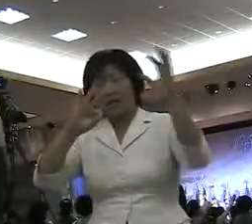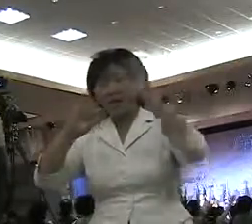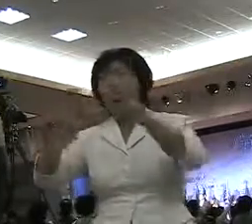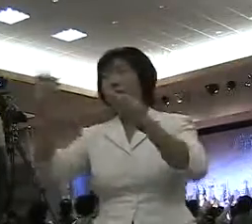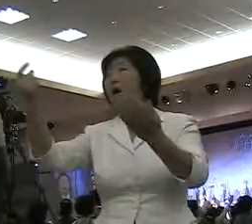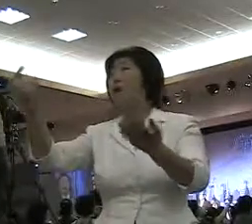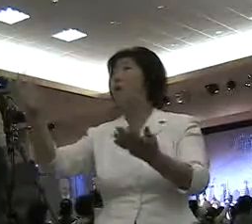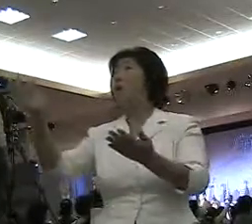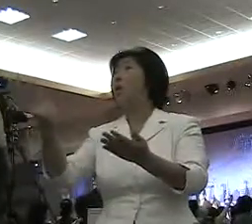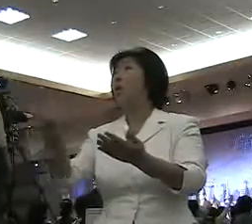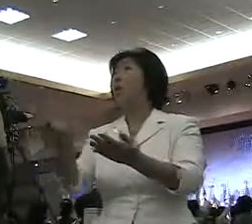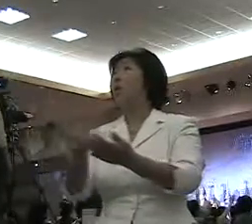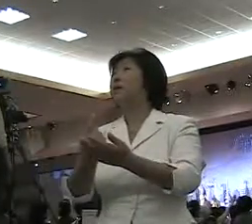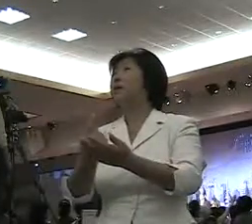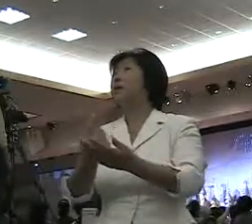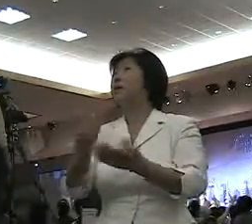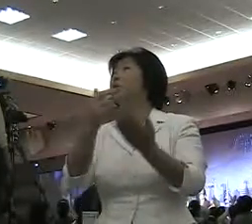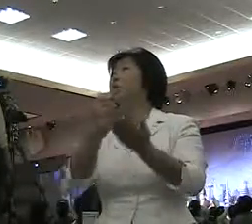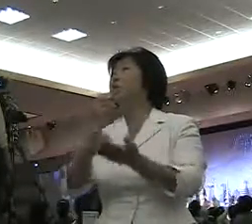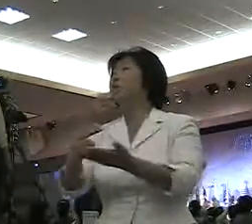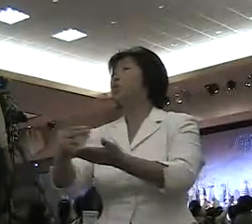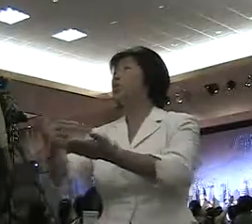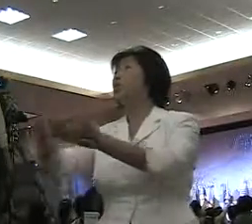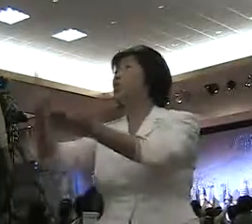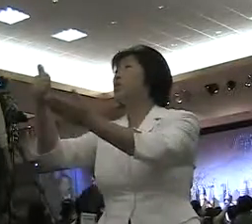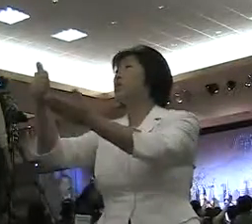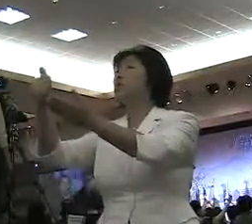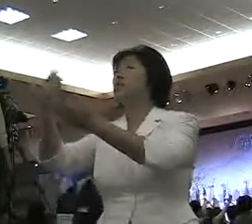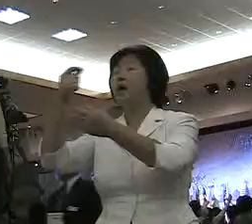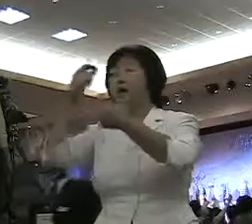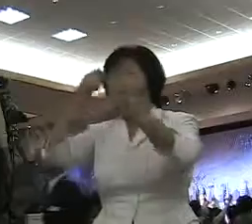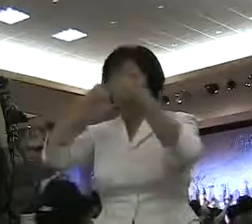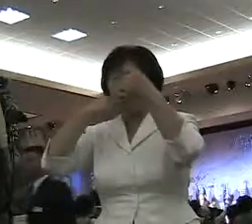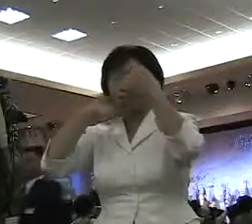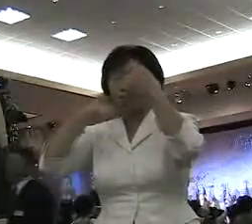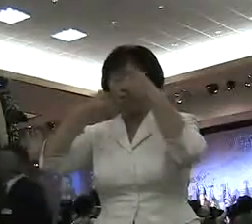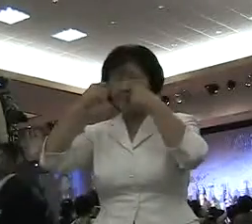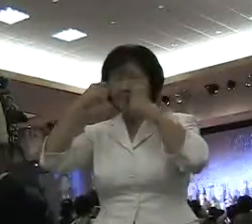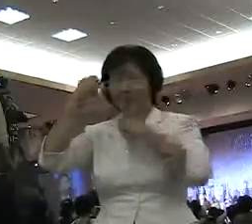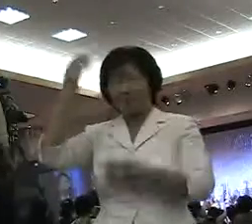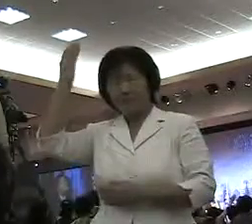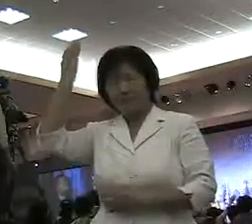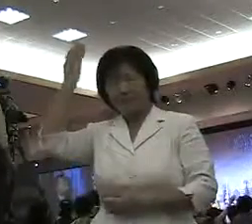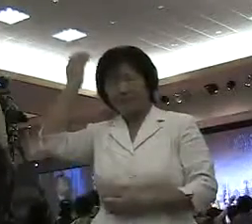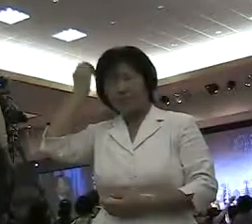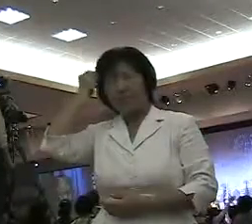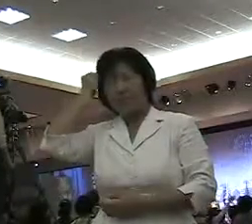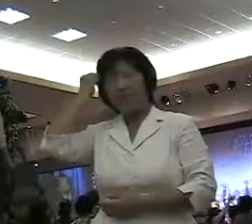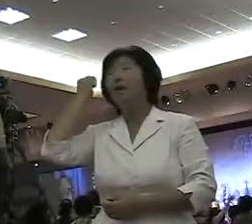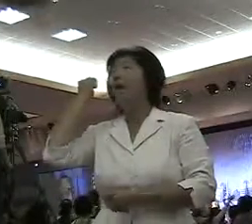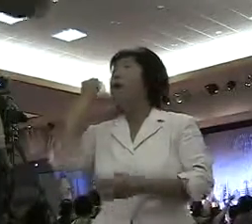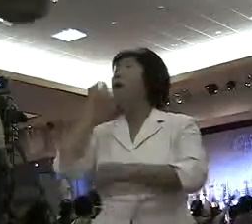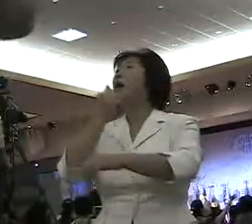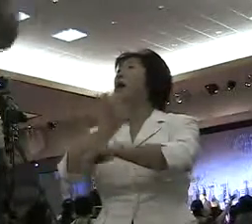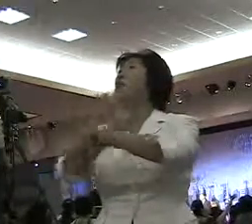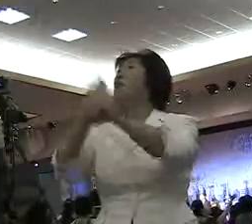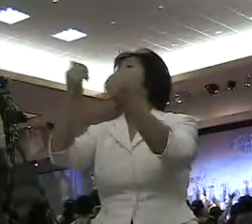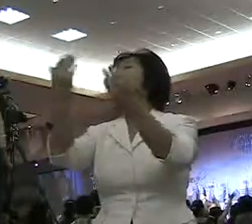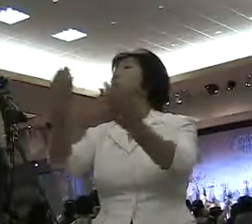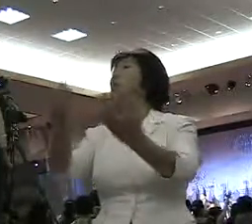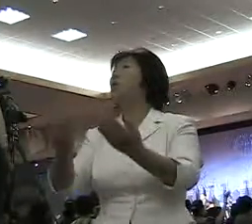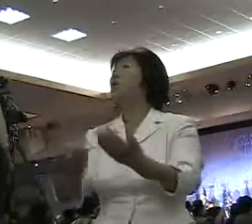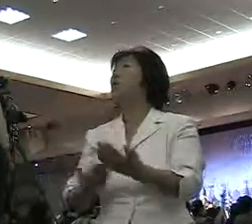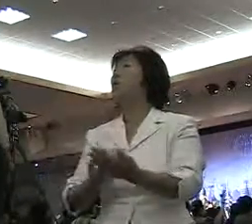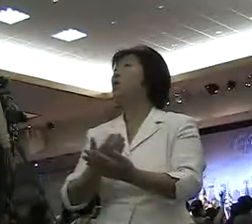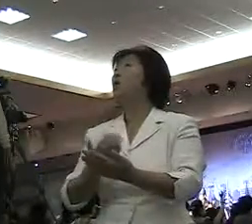시련이 찾아올 때도 주님의 눈물 기억하게